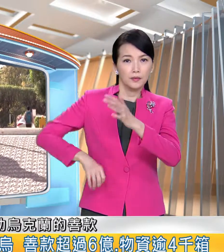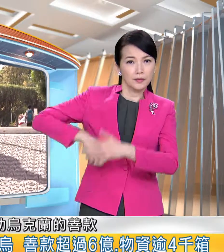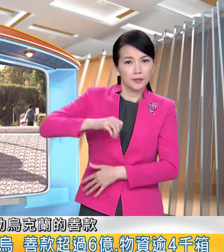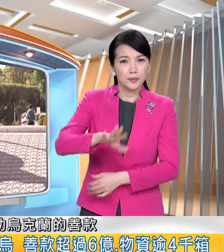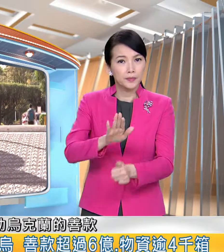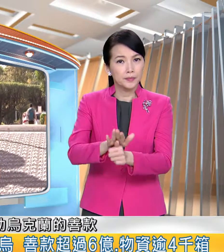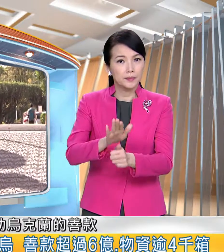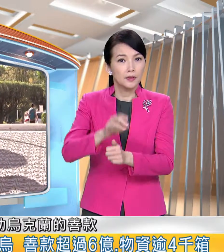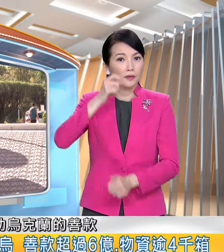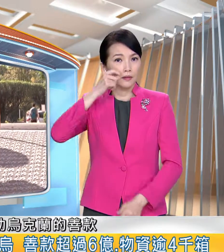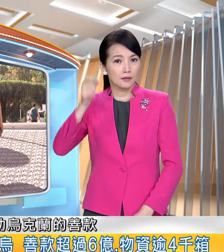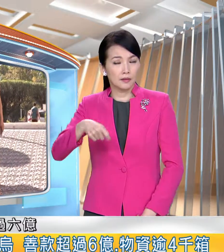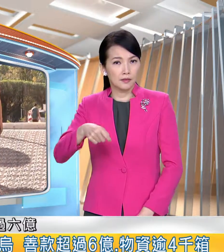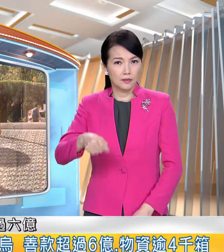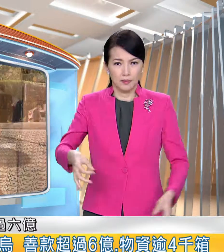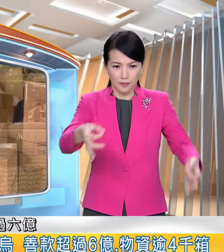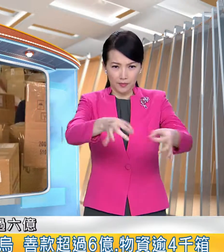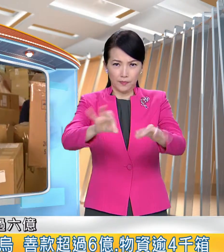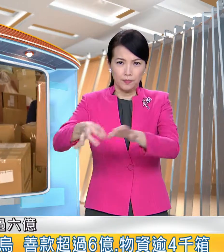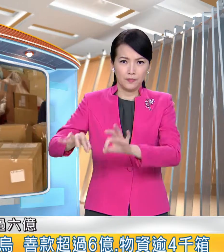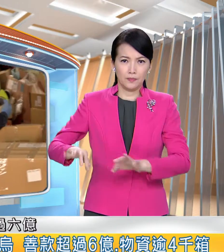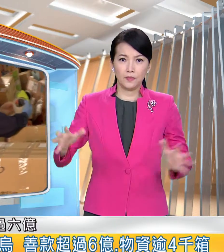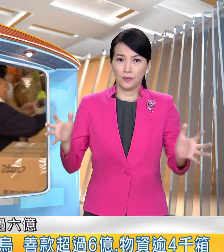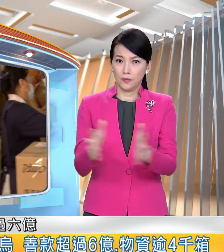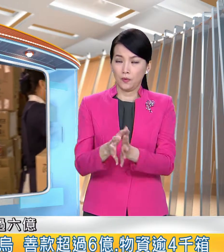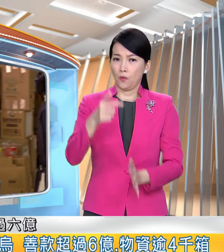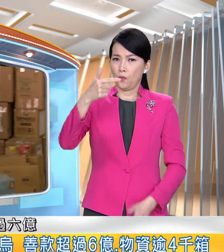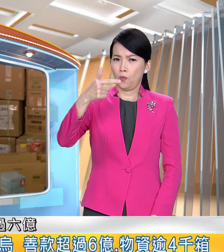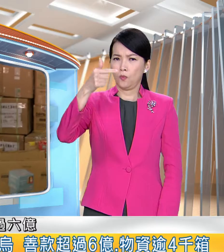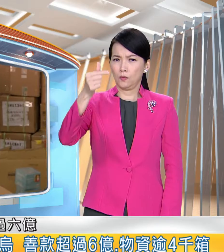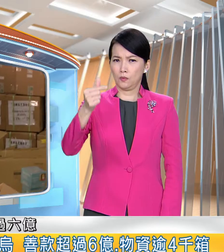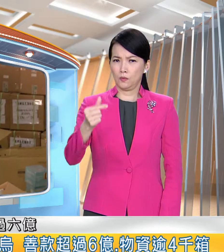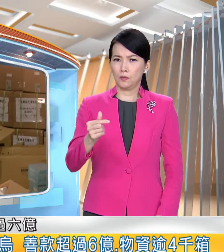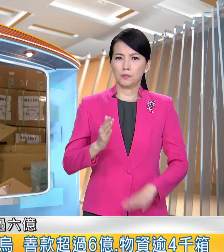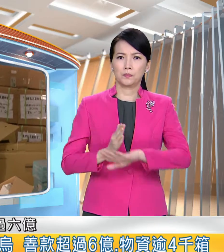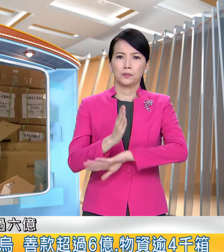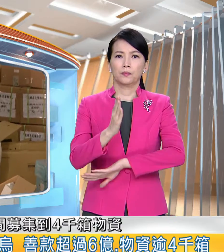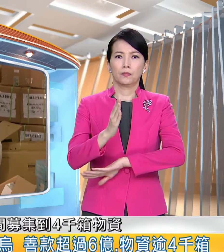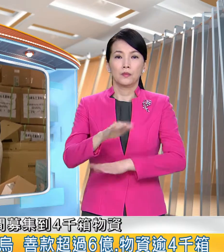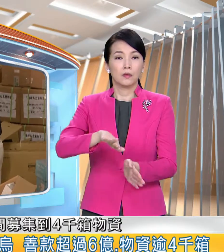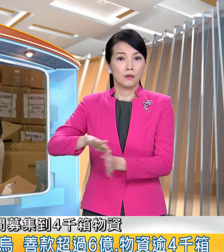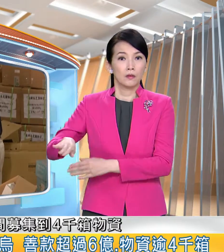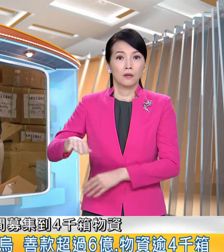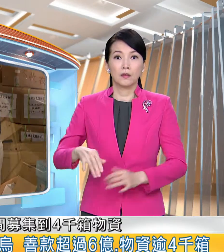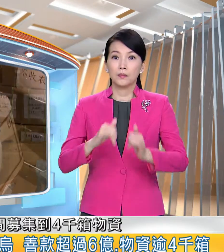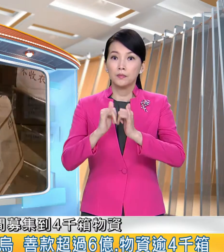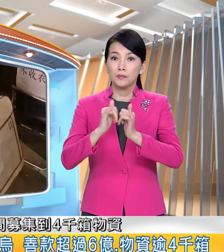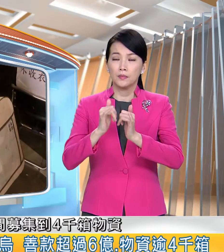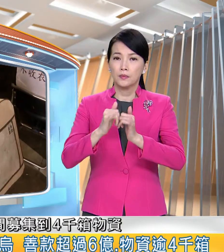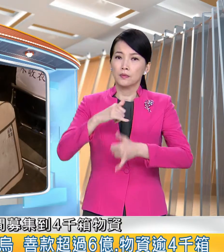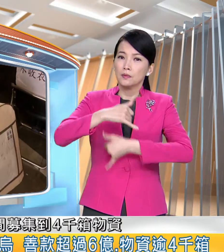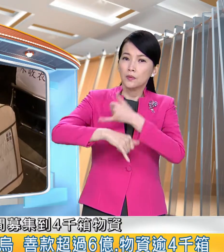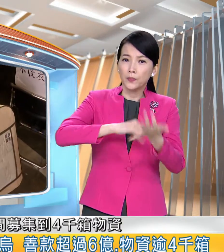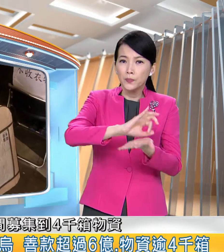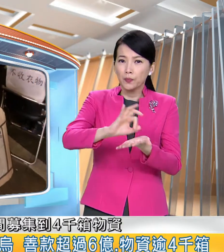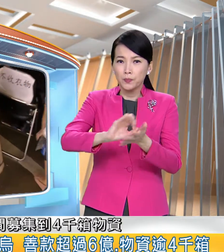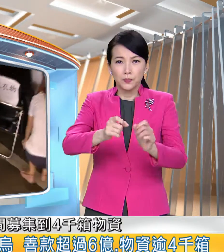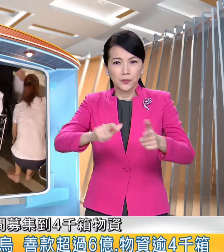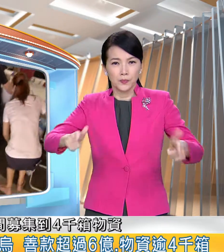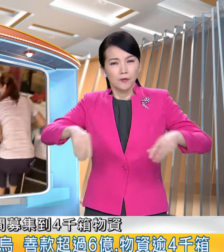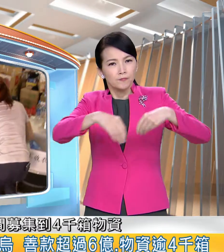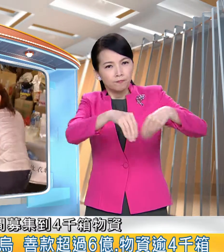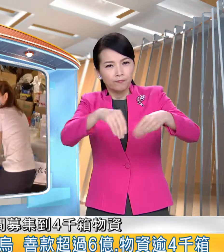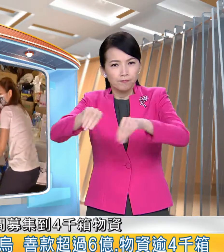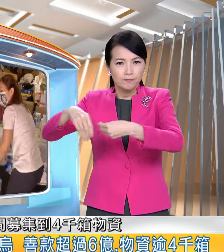台湾民众援助乌克兰的善款累积已经超过了6亿，另外还向民间募集